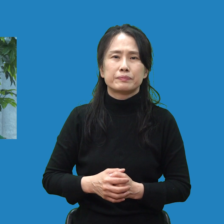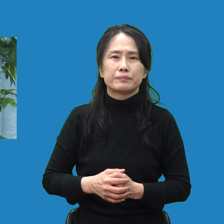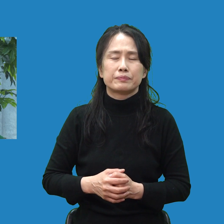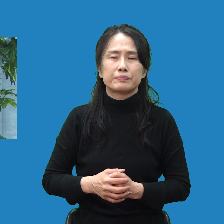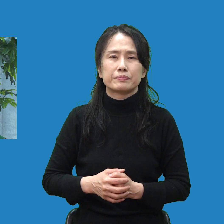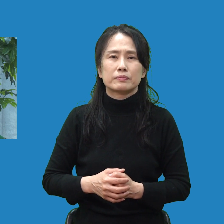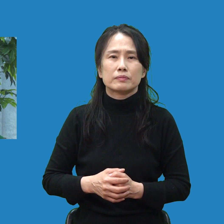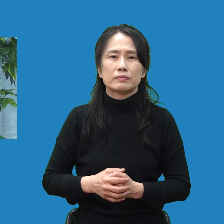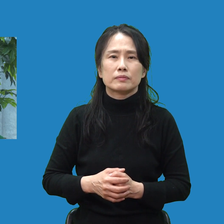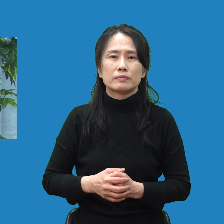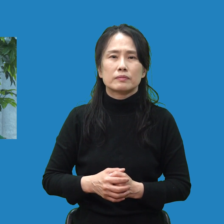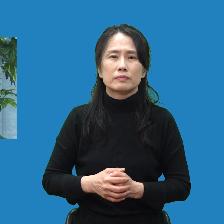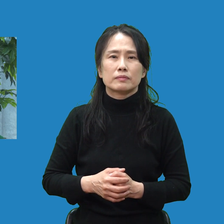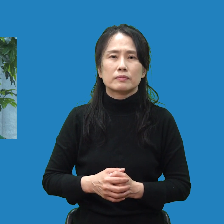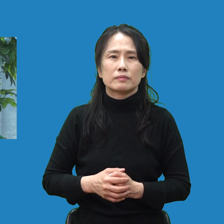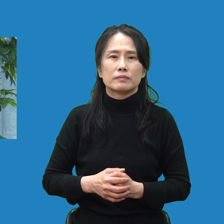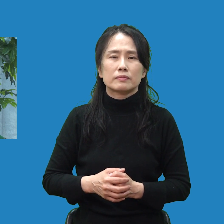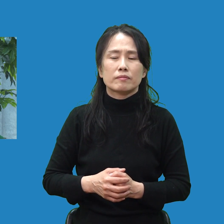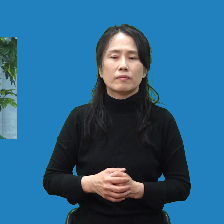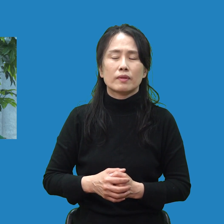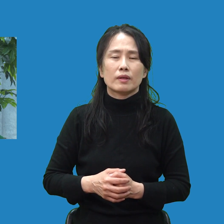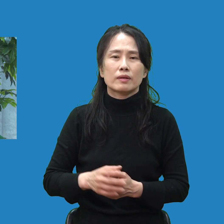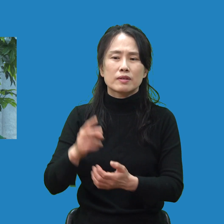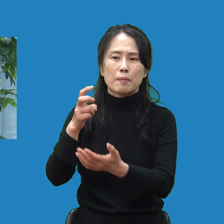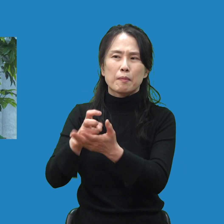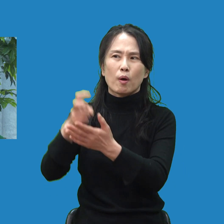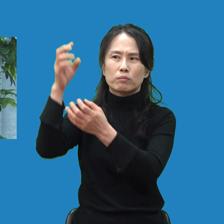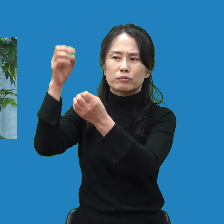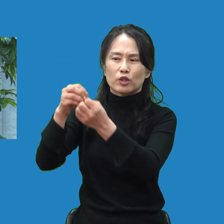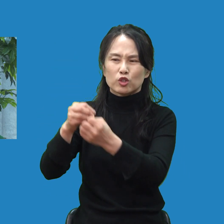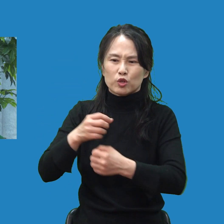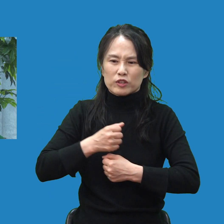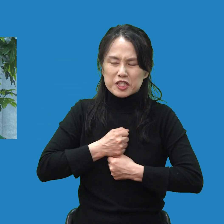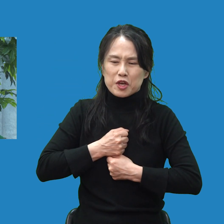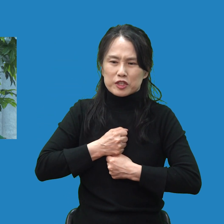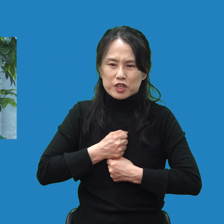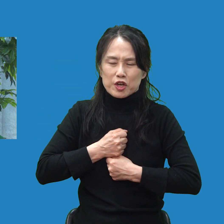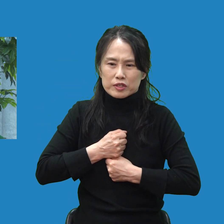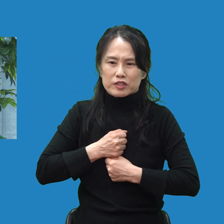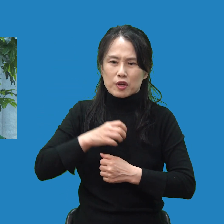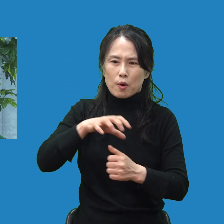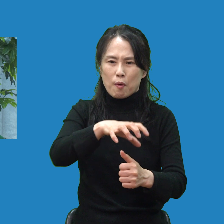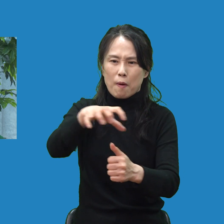덕지덕지 붙여가지고 옴짝달싹 못하게, 그게